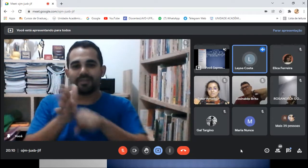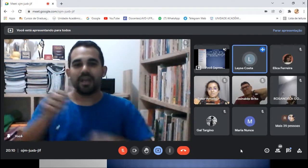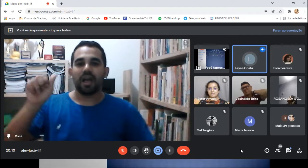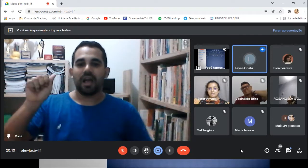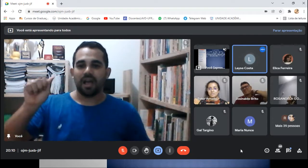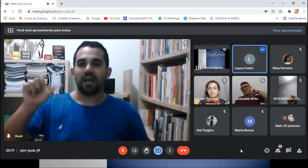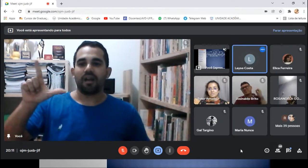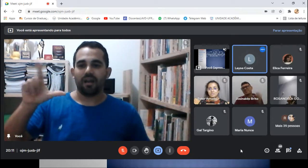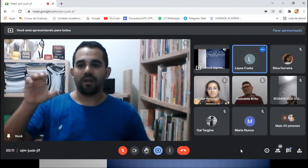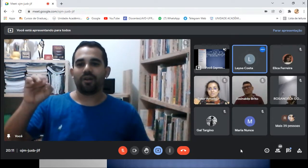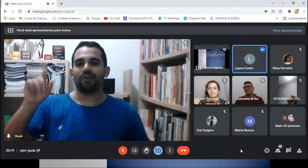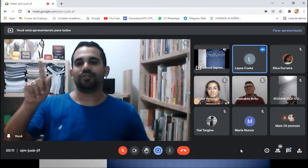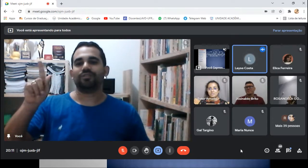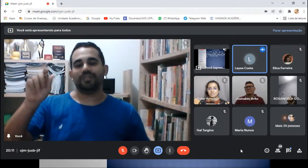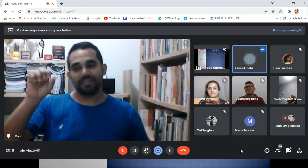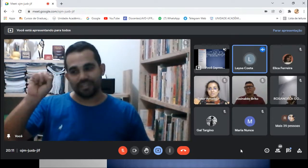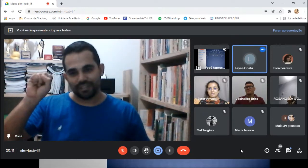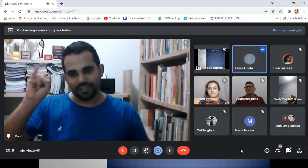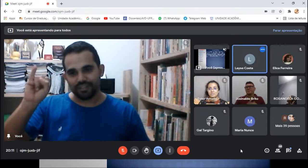variação. Pesquisas, né?